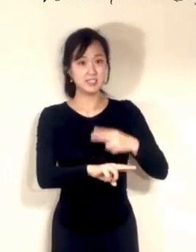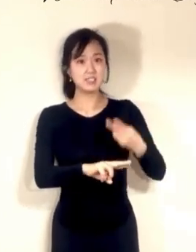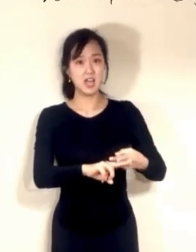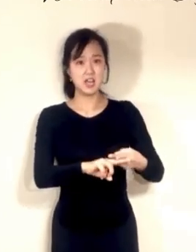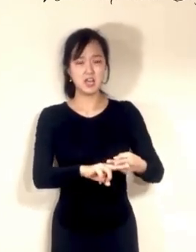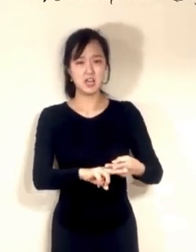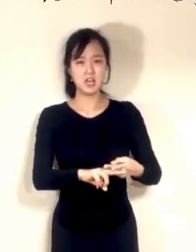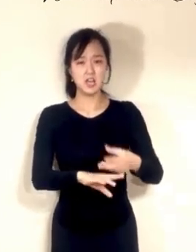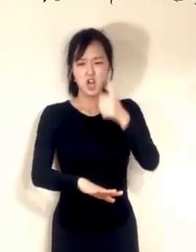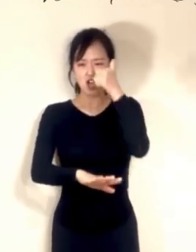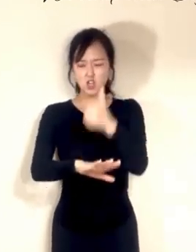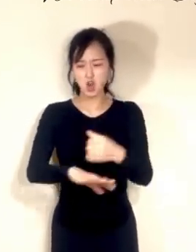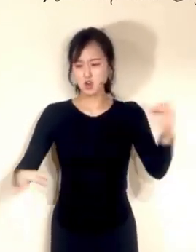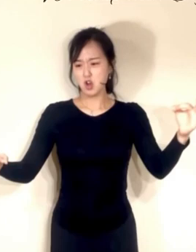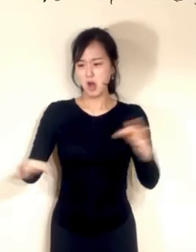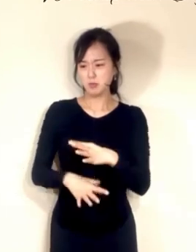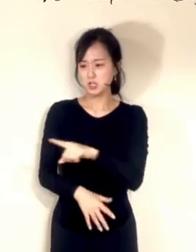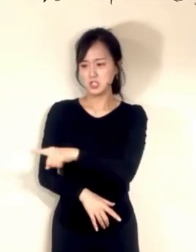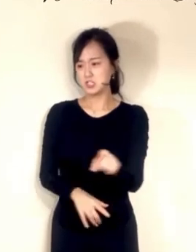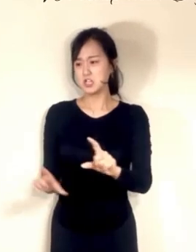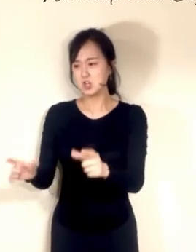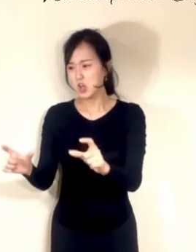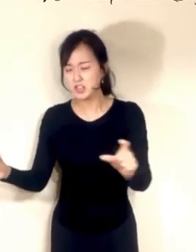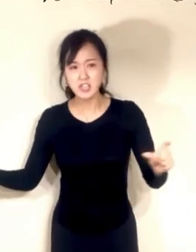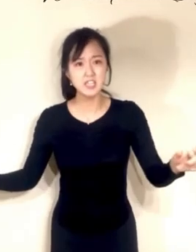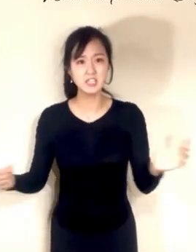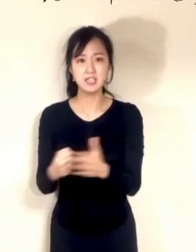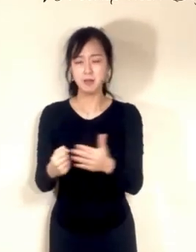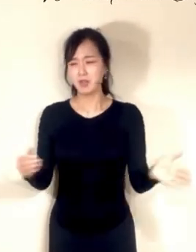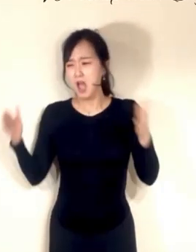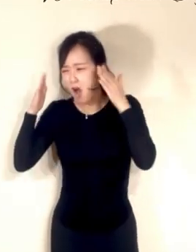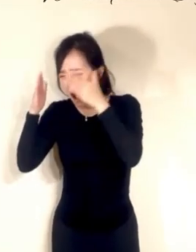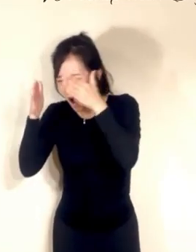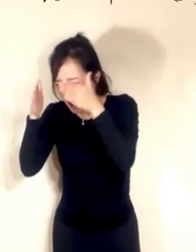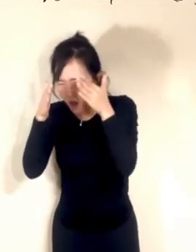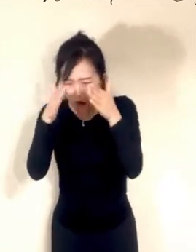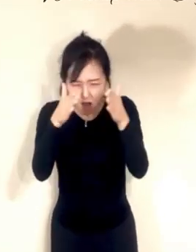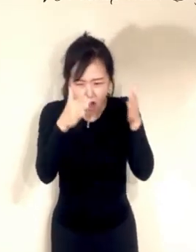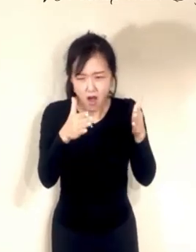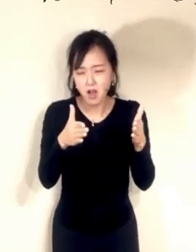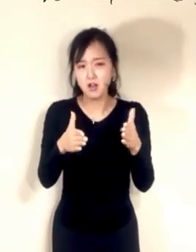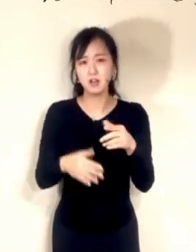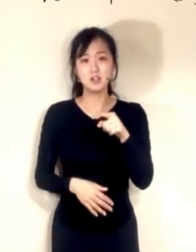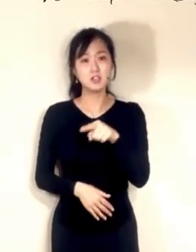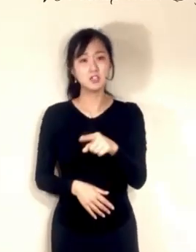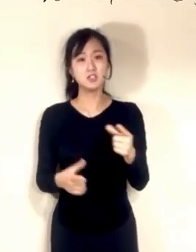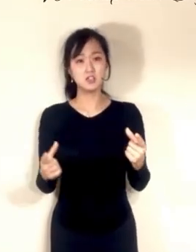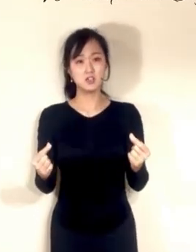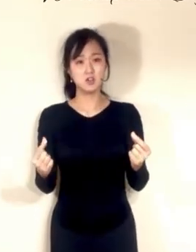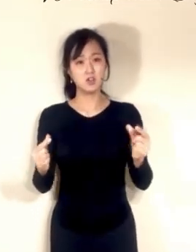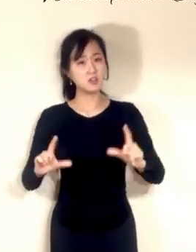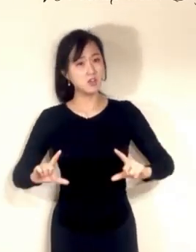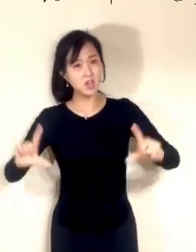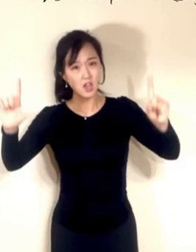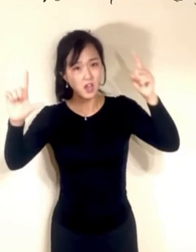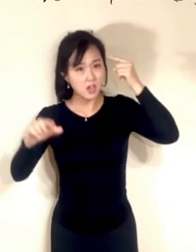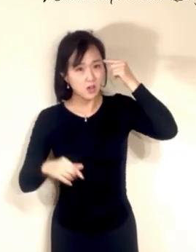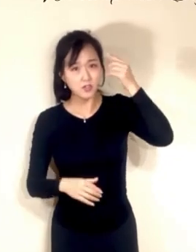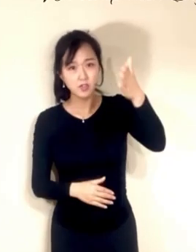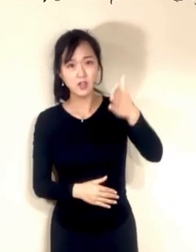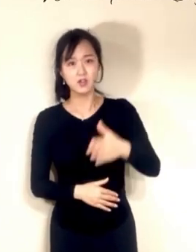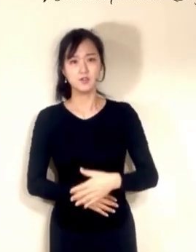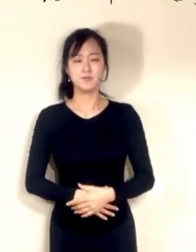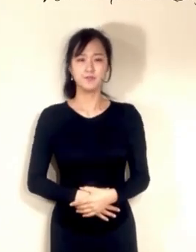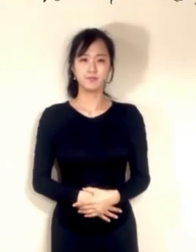죽어서도 싸가지고 갈 것처럼 그렇게 아등바등하며 그것을 목표로 하며 살았던 한